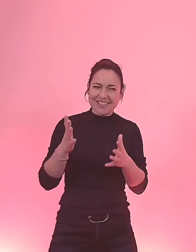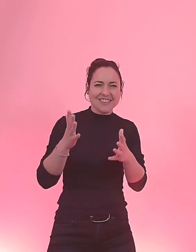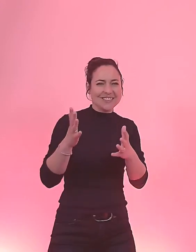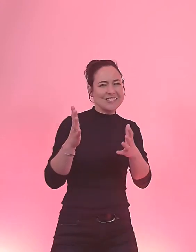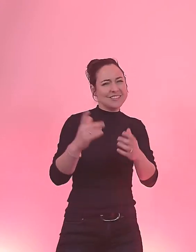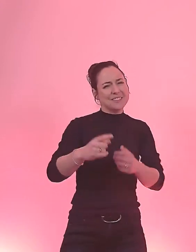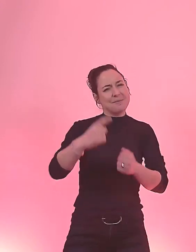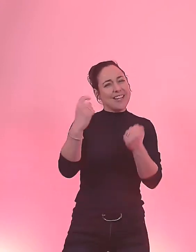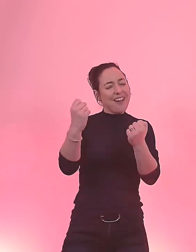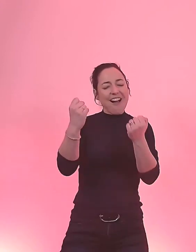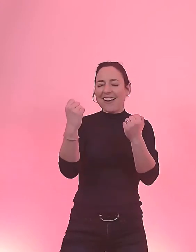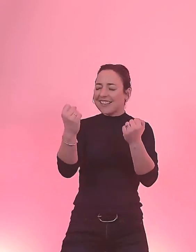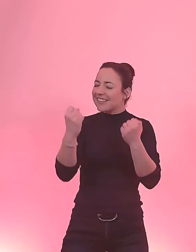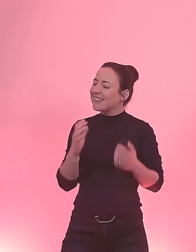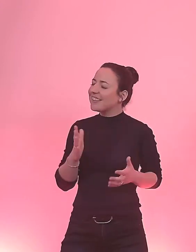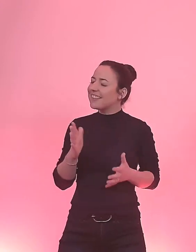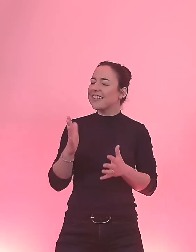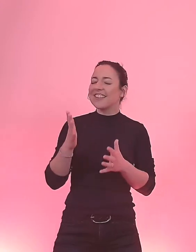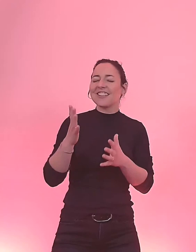single